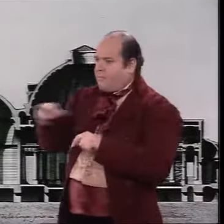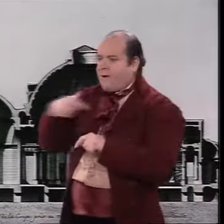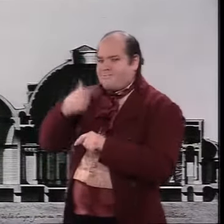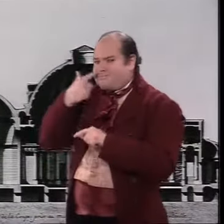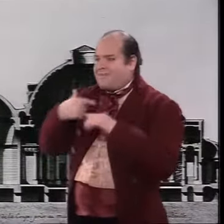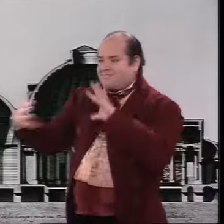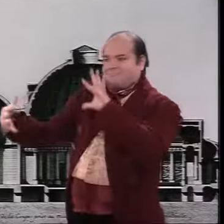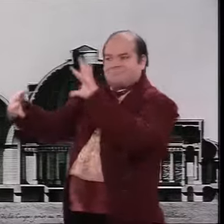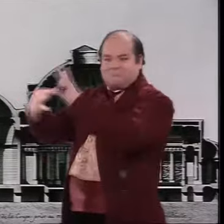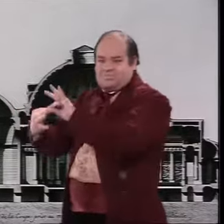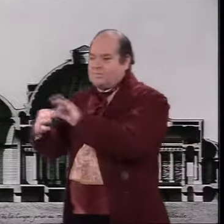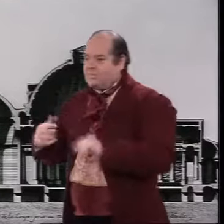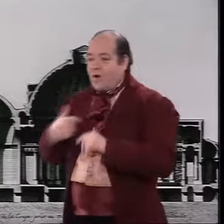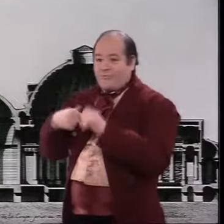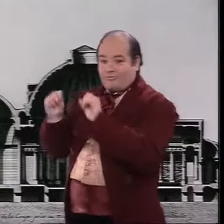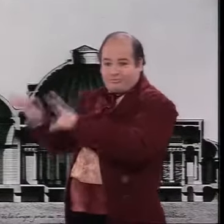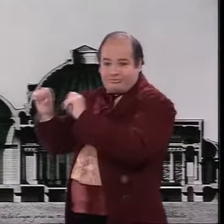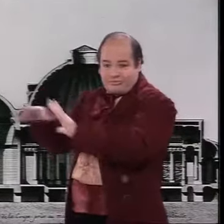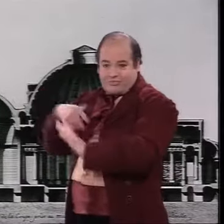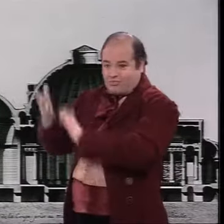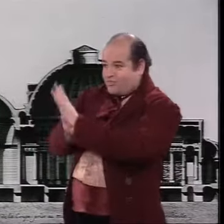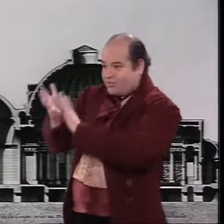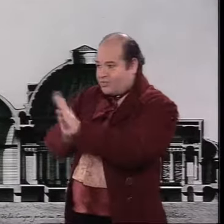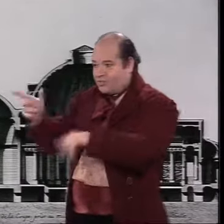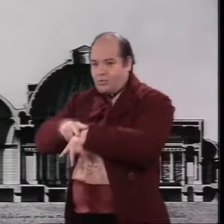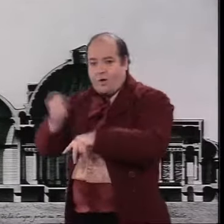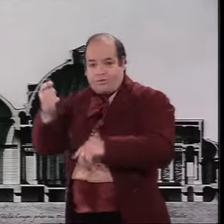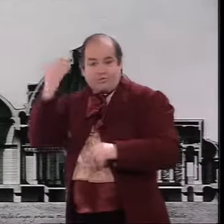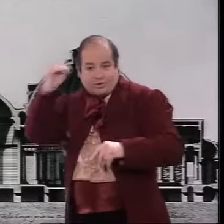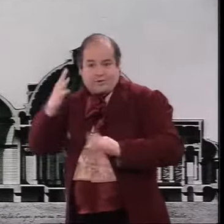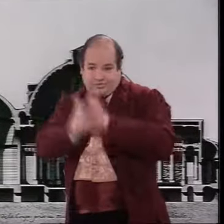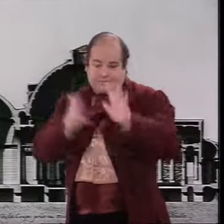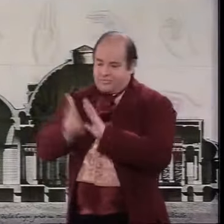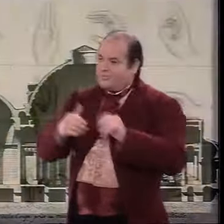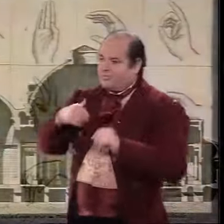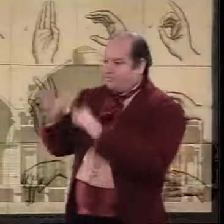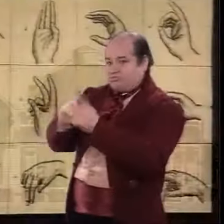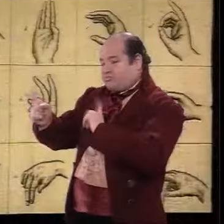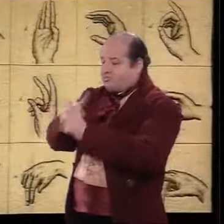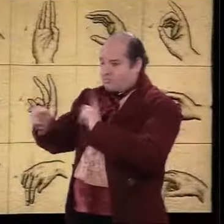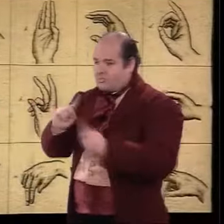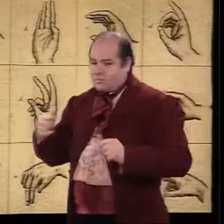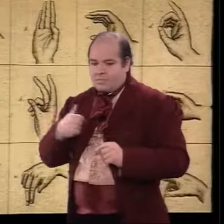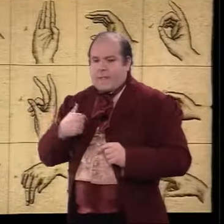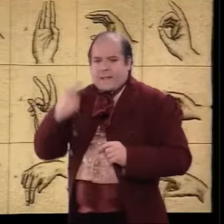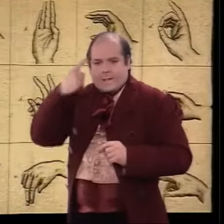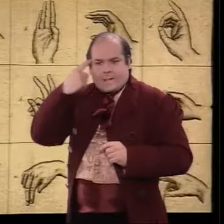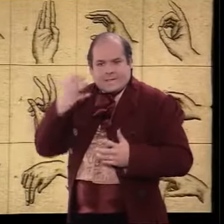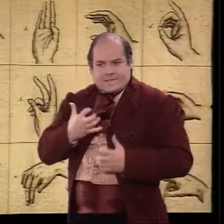un visionnaire, un progressiste aussi. Nous nous comprenons parfaitement. Il a appris à communiquer avec moi, avec la langue des